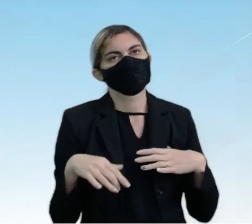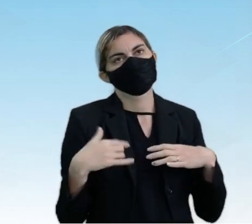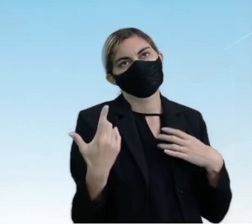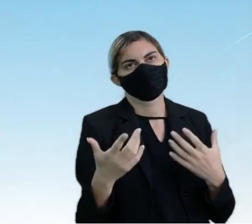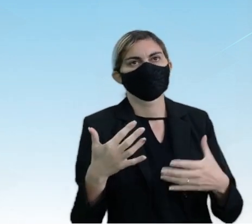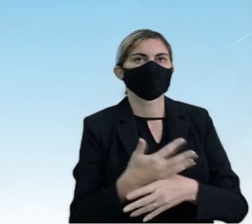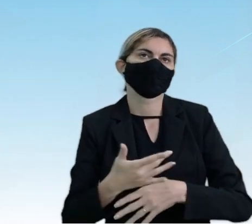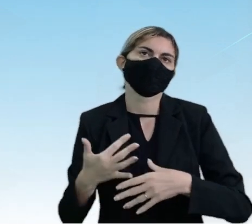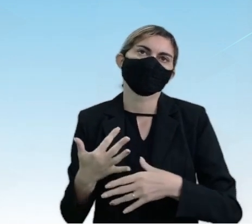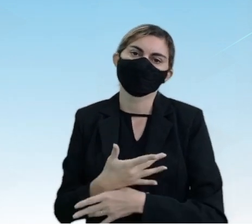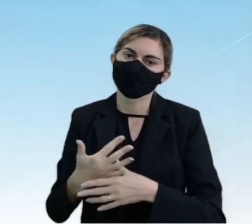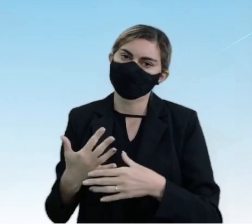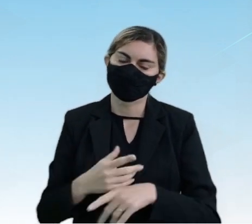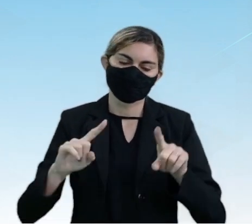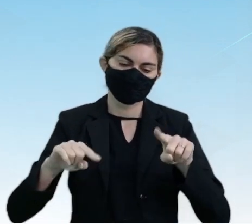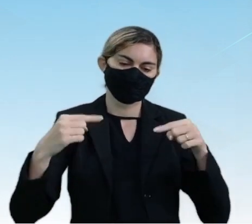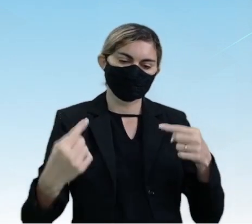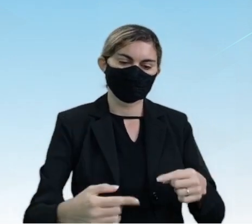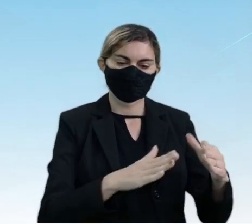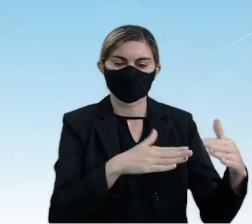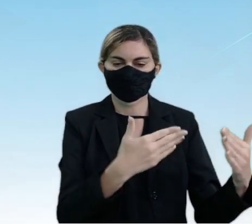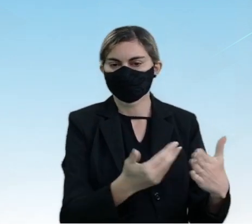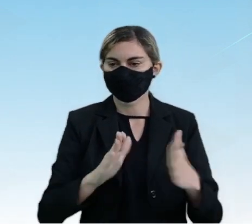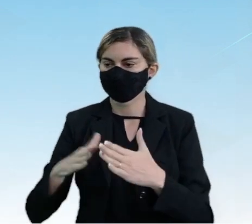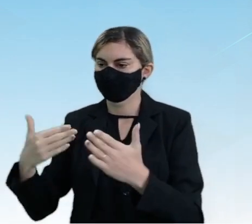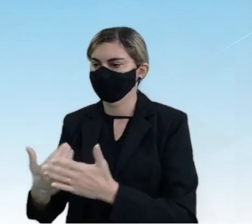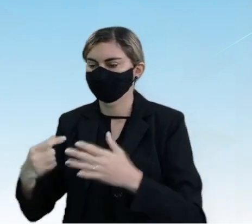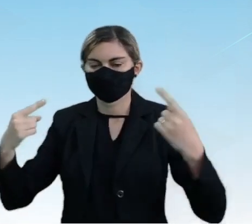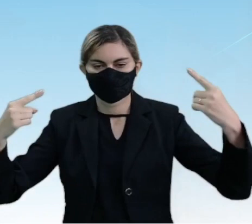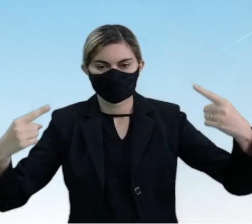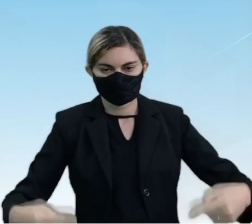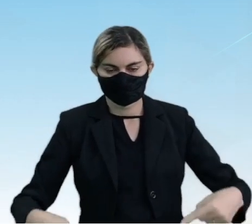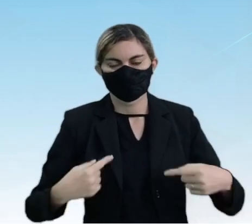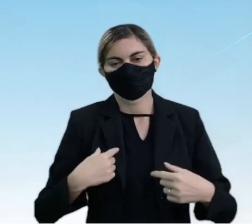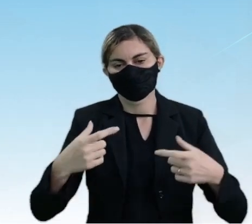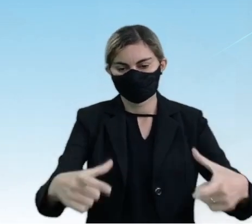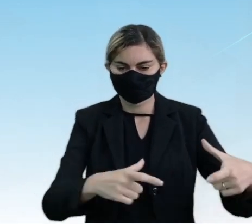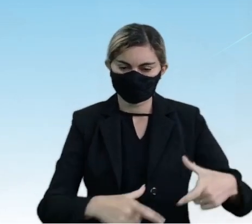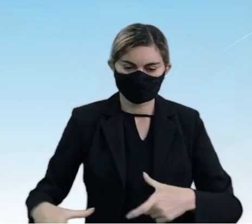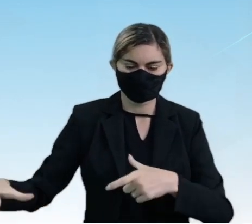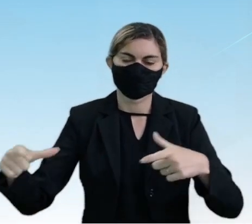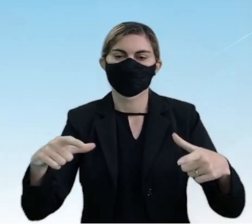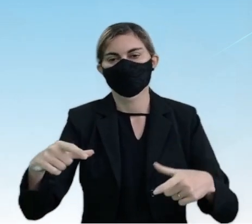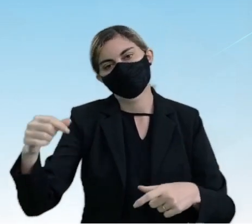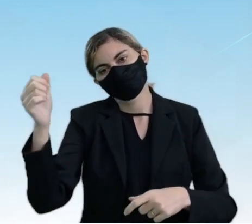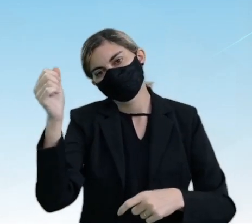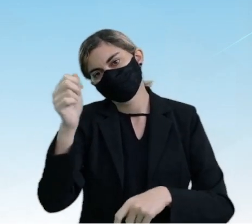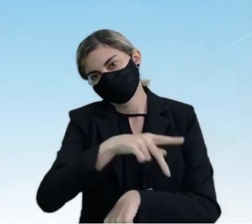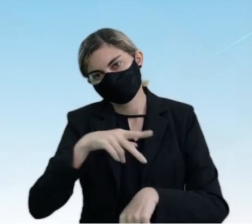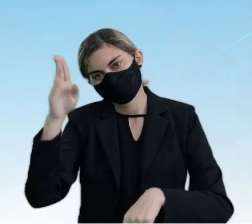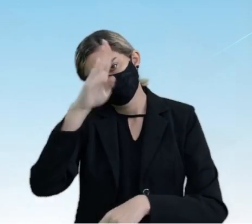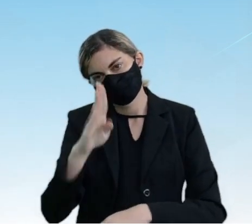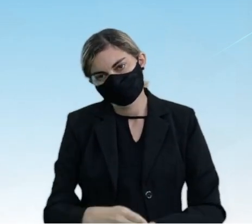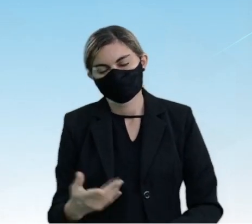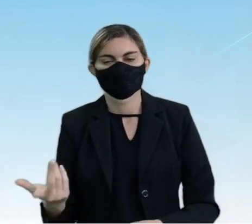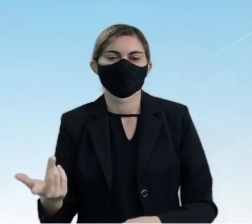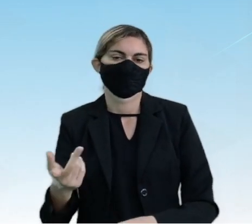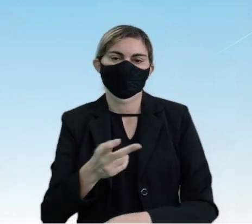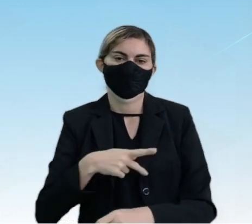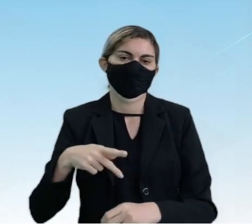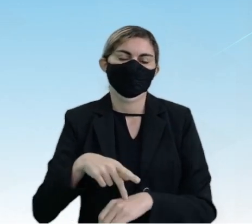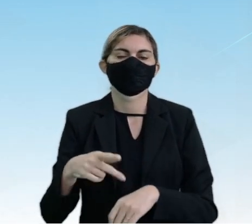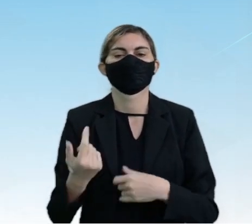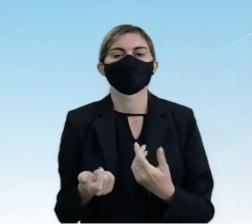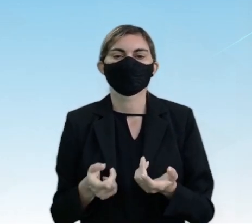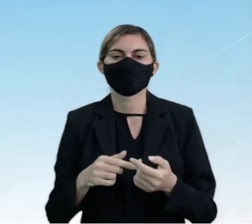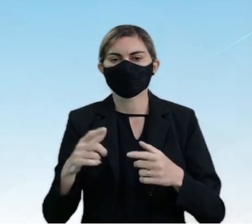nas cidades, né? Uma competição entre as escolas, uma competição regional, nível nacional. Então, ela tá aí, ela abrange